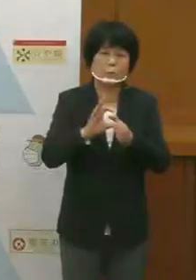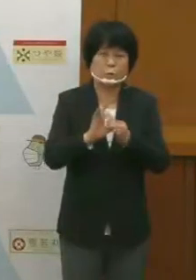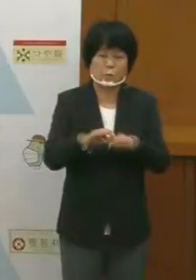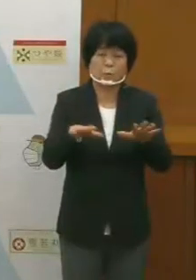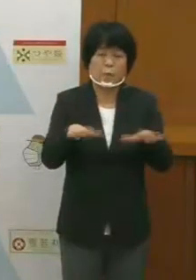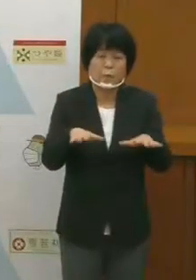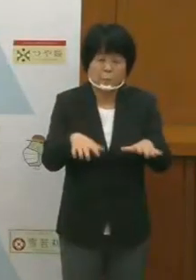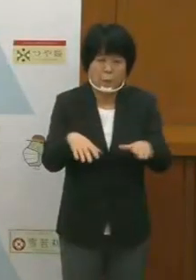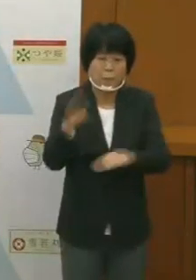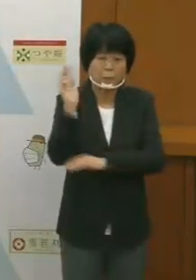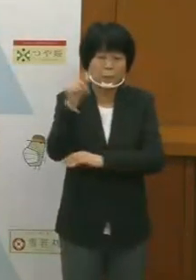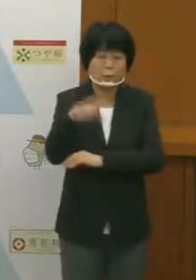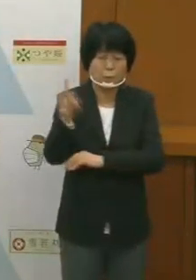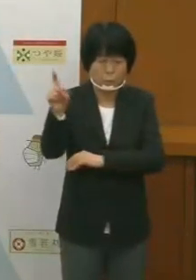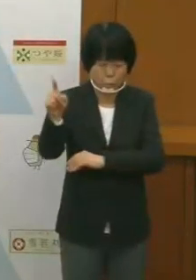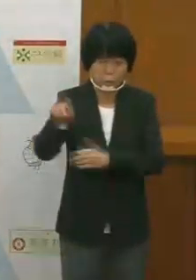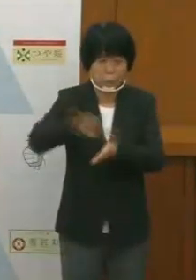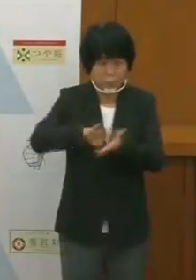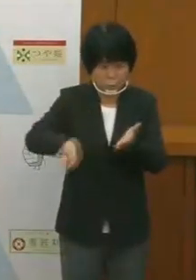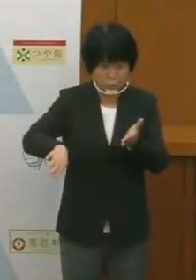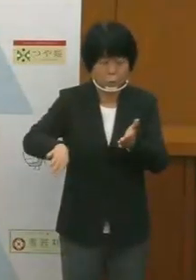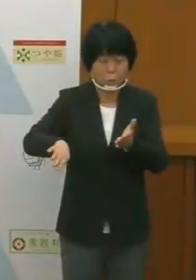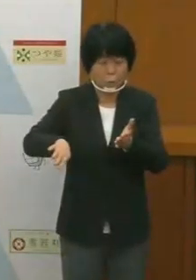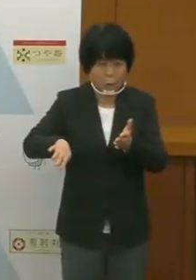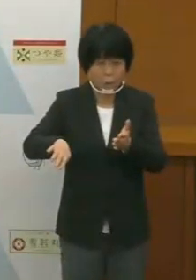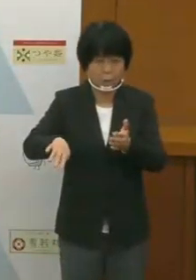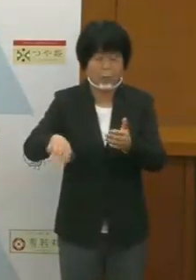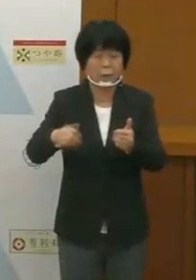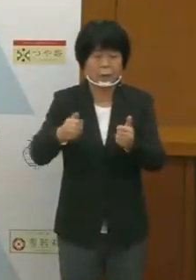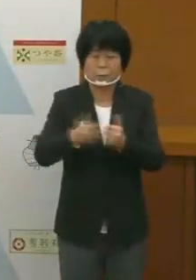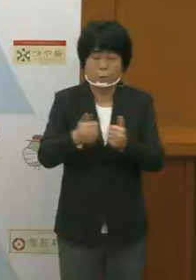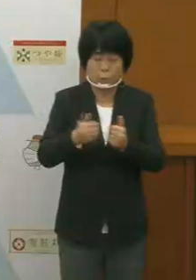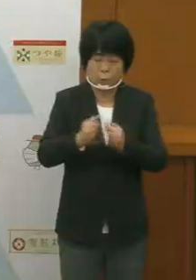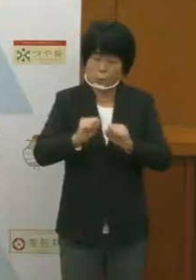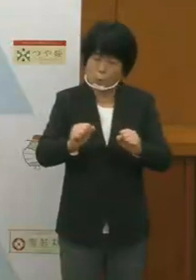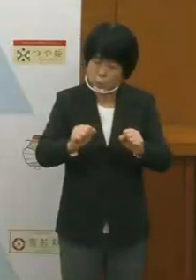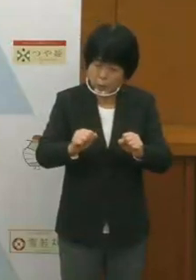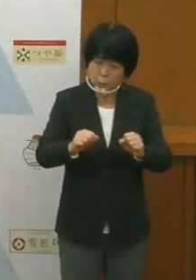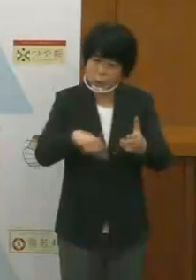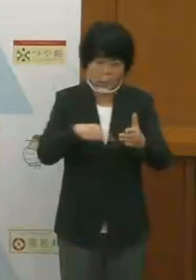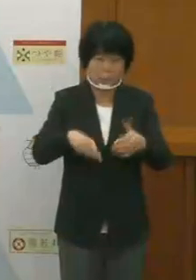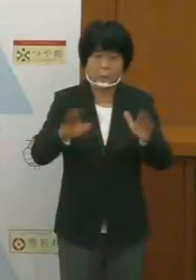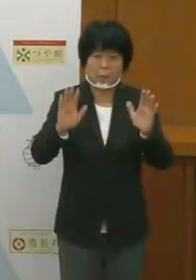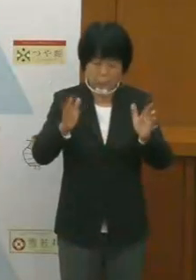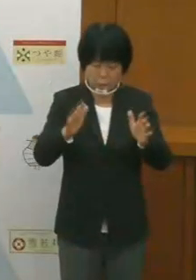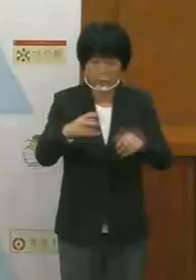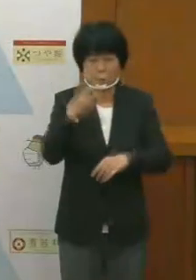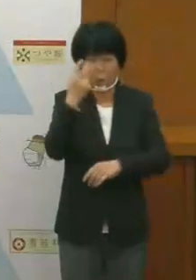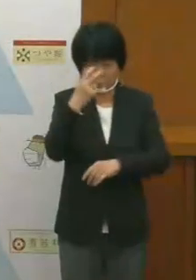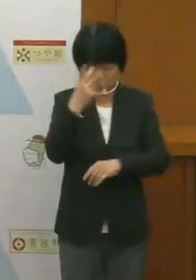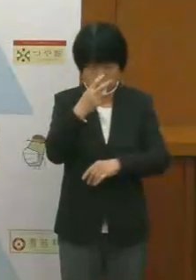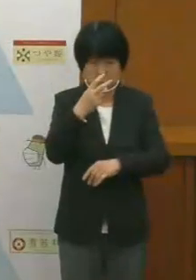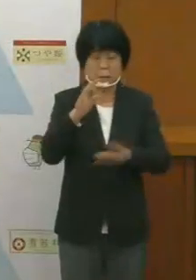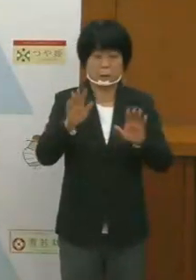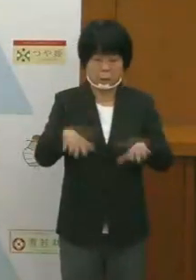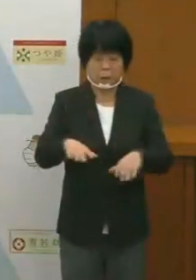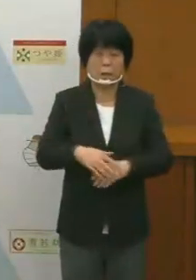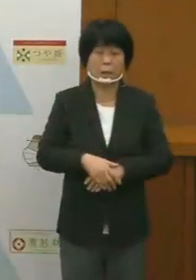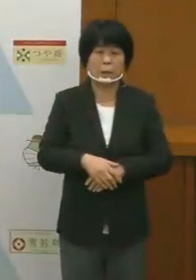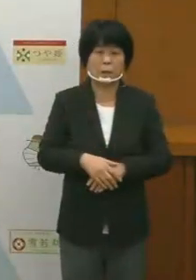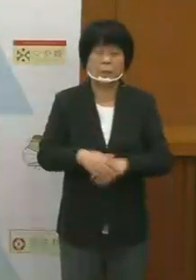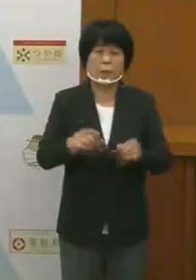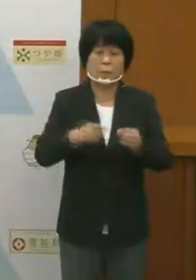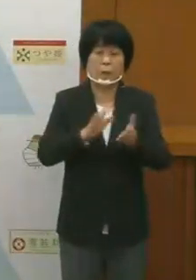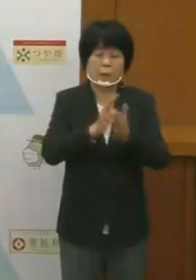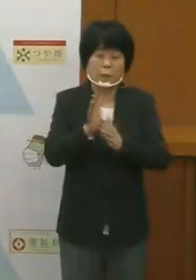段階では政府に除外協議を行う状況にはないということを確認したところでございます。